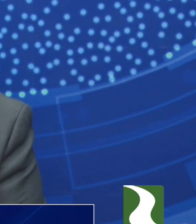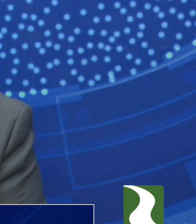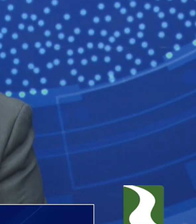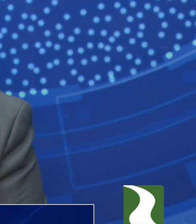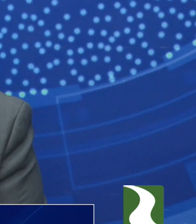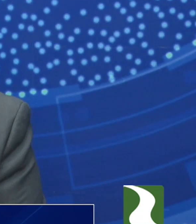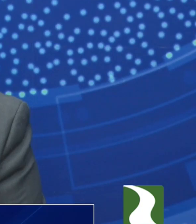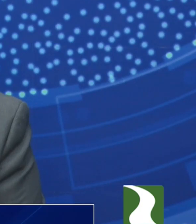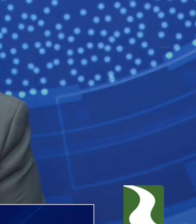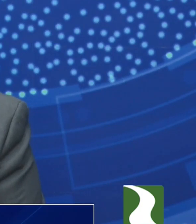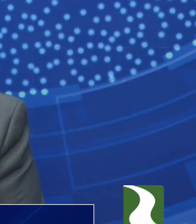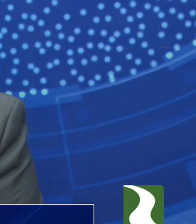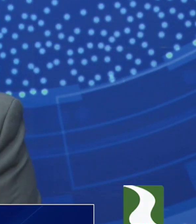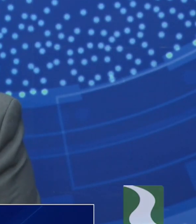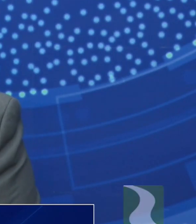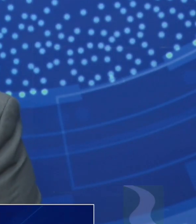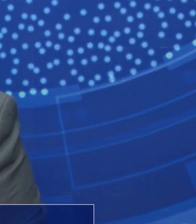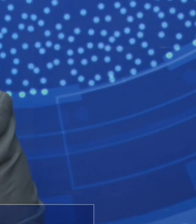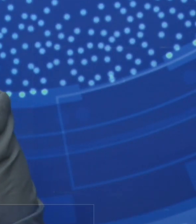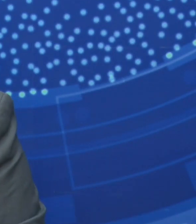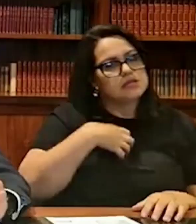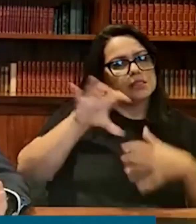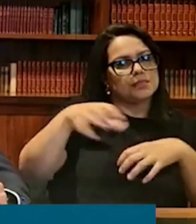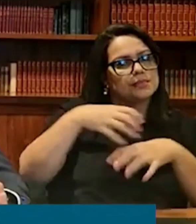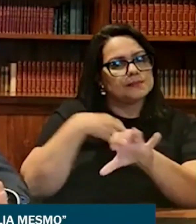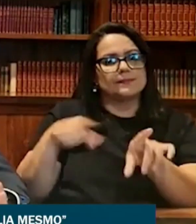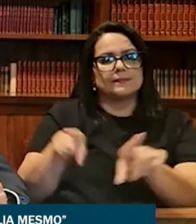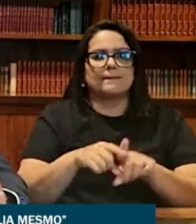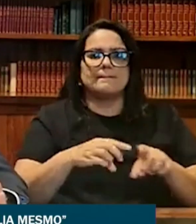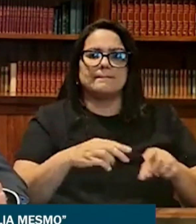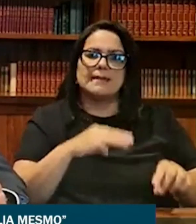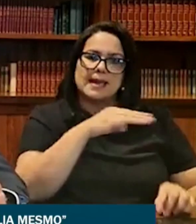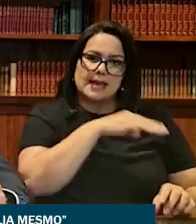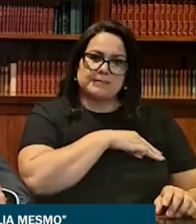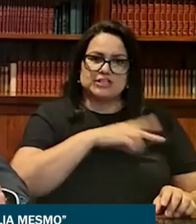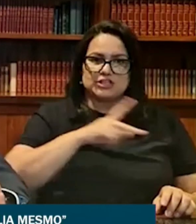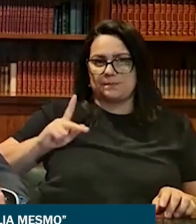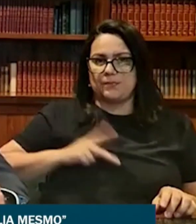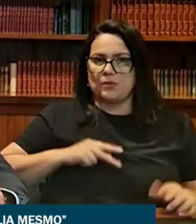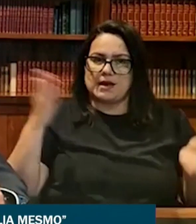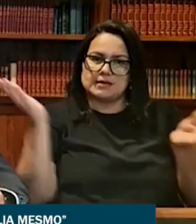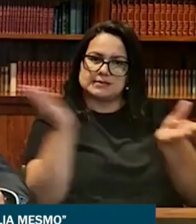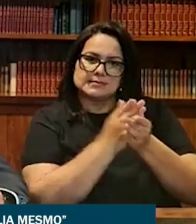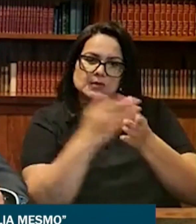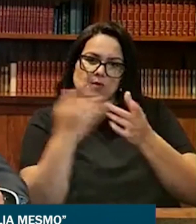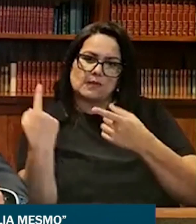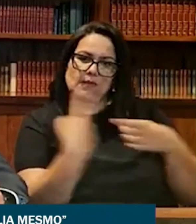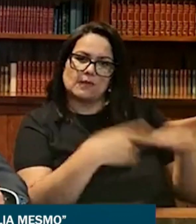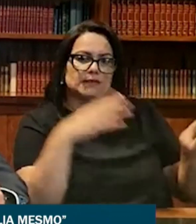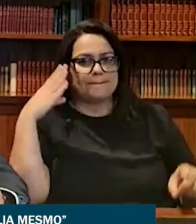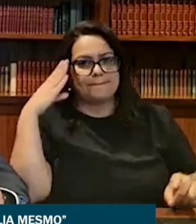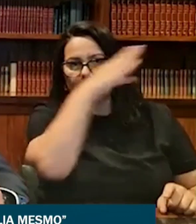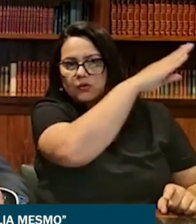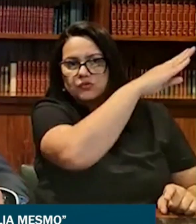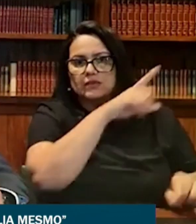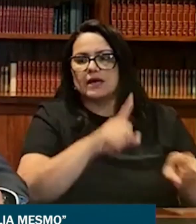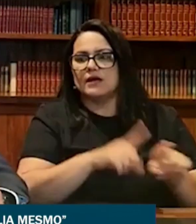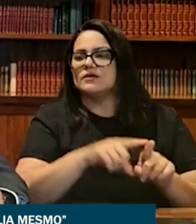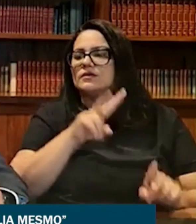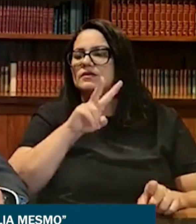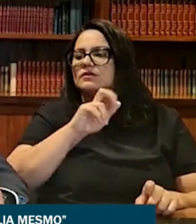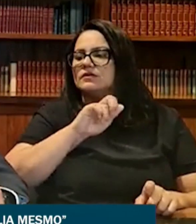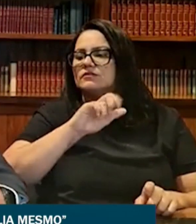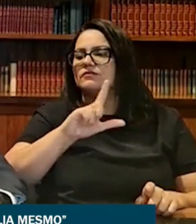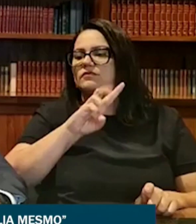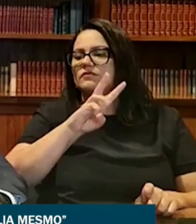nunca esteve mesmo dizer que rola por favor Ministério Público entra com ação contra bolsonaro e wal do açaí